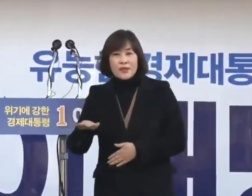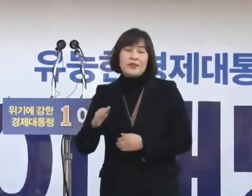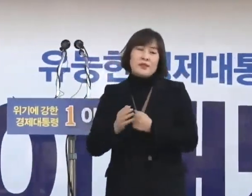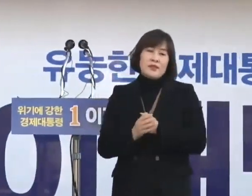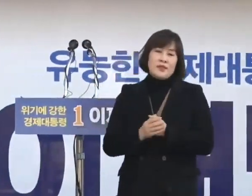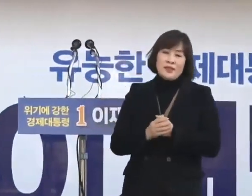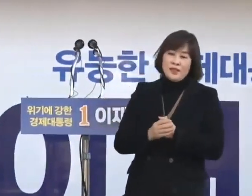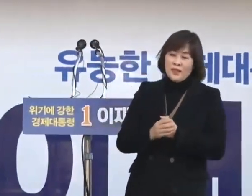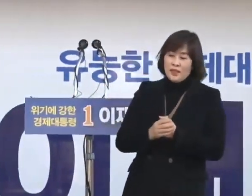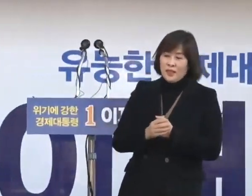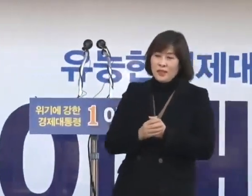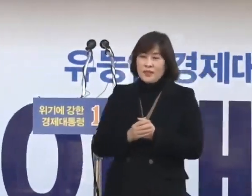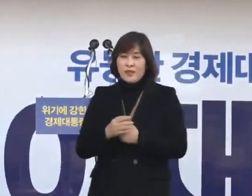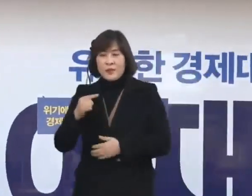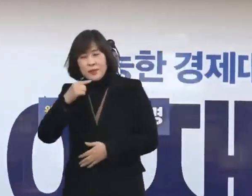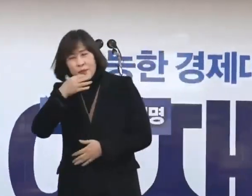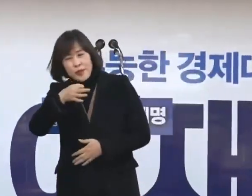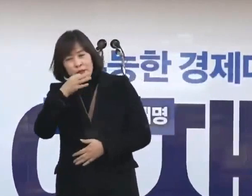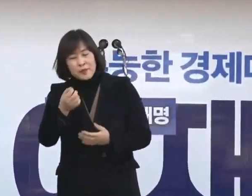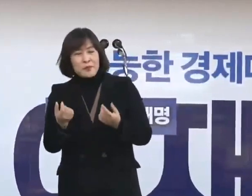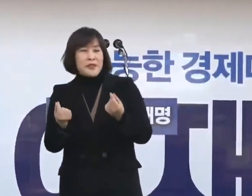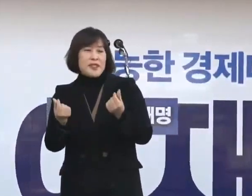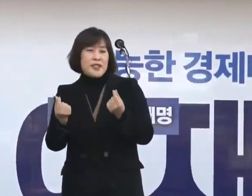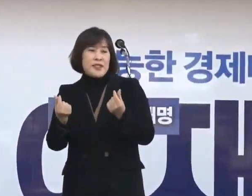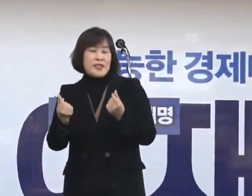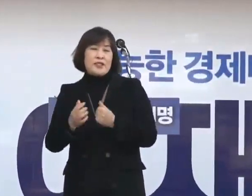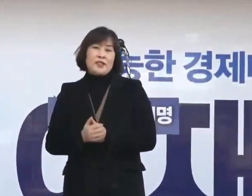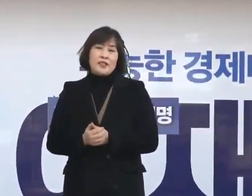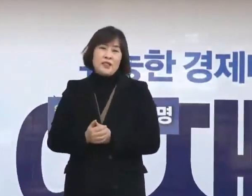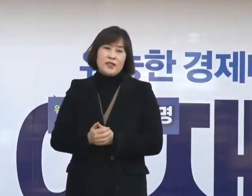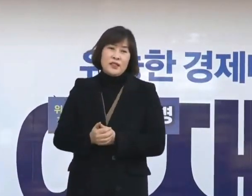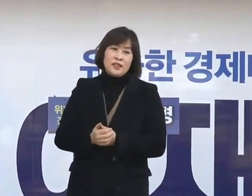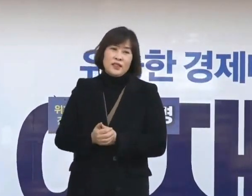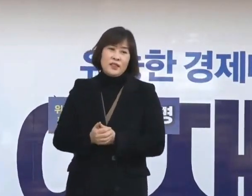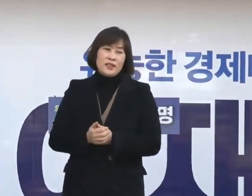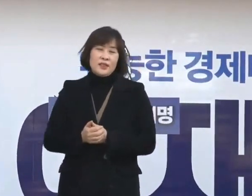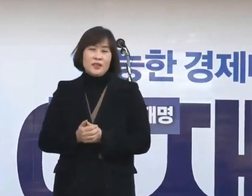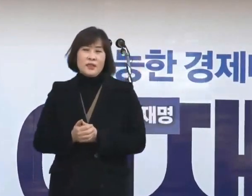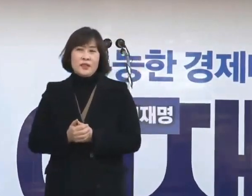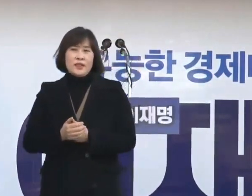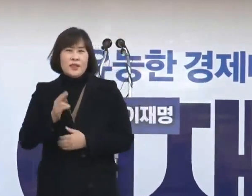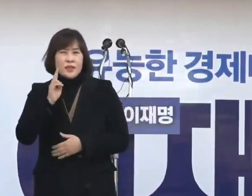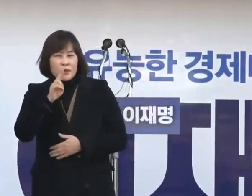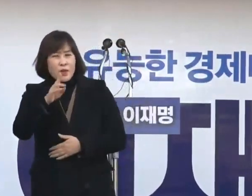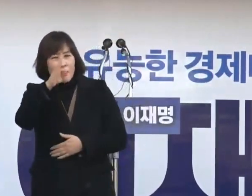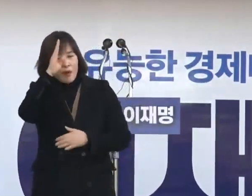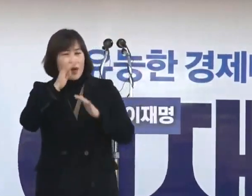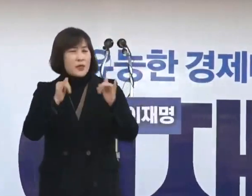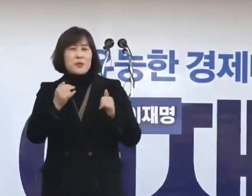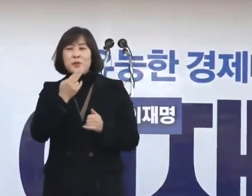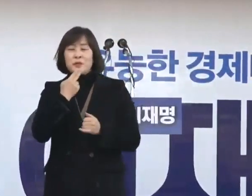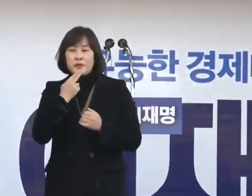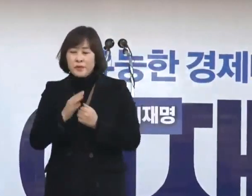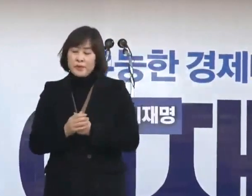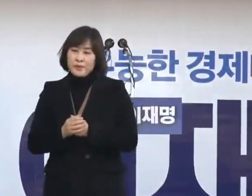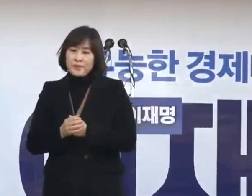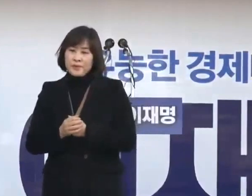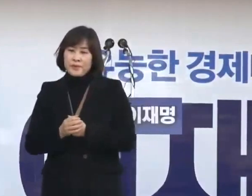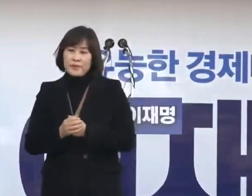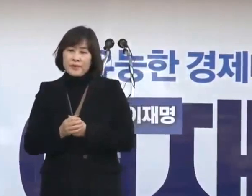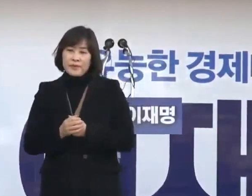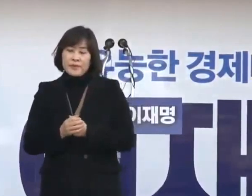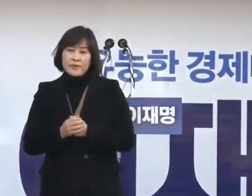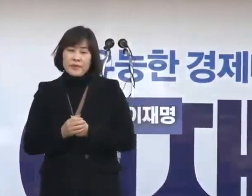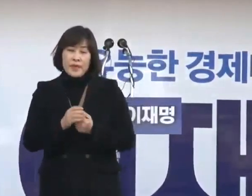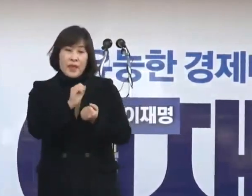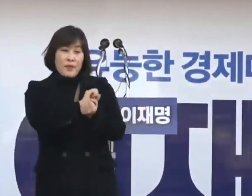이제는 독감 수준 조금 넘는 그냥 위중증 환자가 크게 발생하지 않습니다.